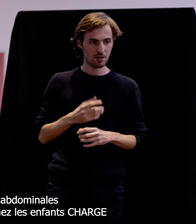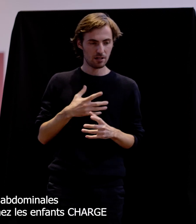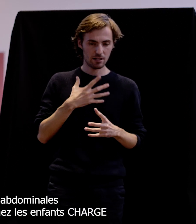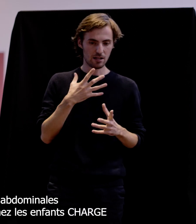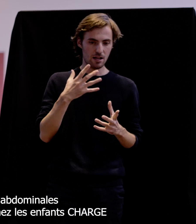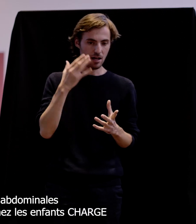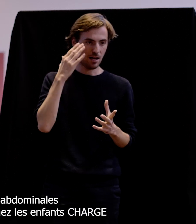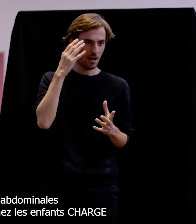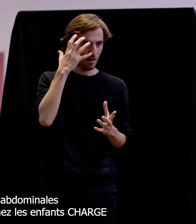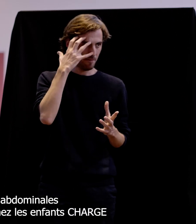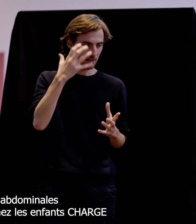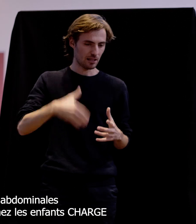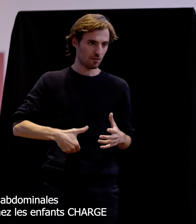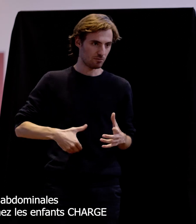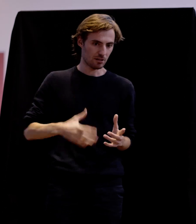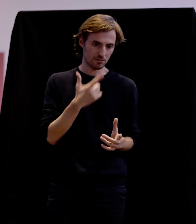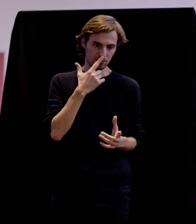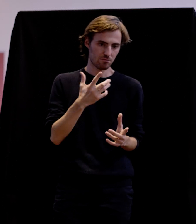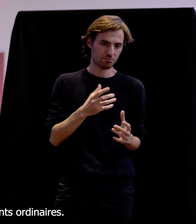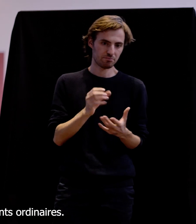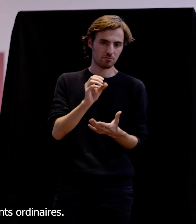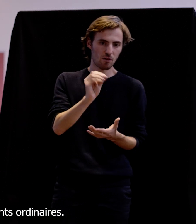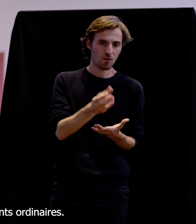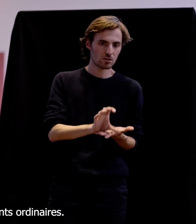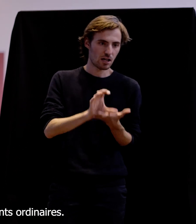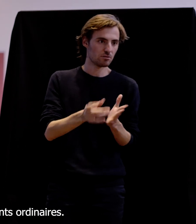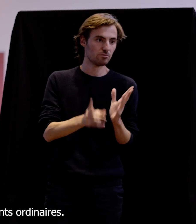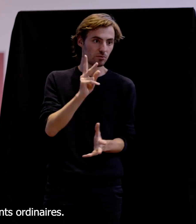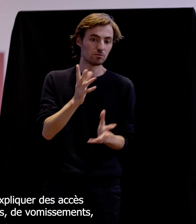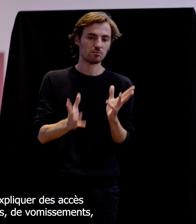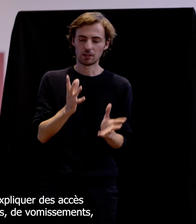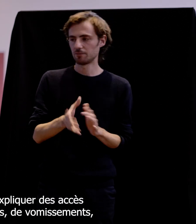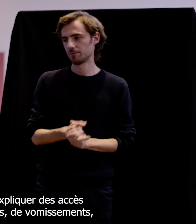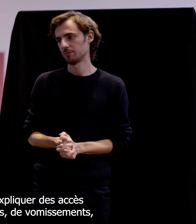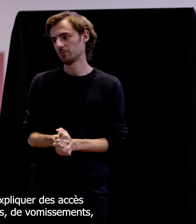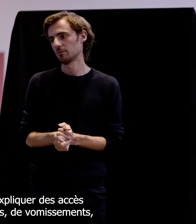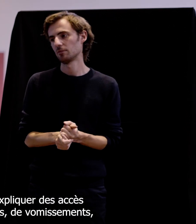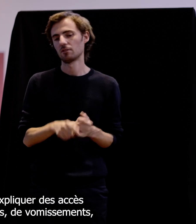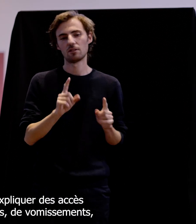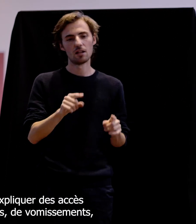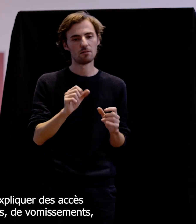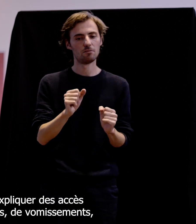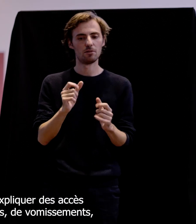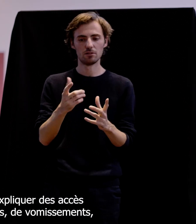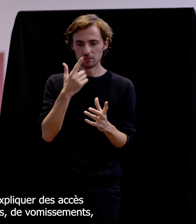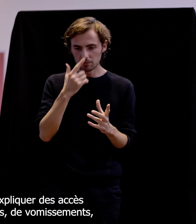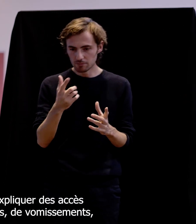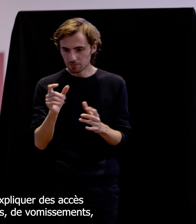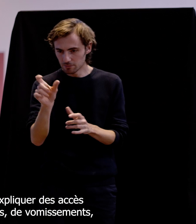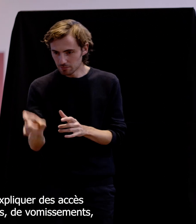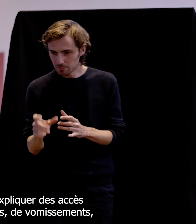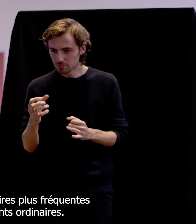migraines abdominales seraient plus fréquentes chez les enfants charges que chez les enfants ordinaires. Et donc, ça pourrait expliquer des accès de douleurs